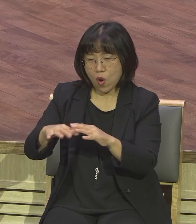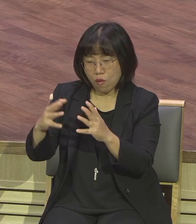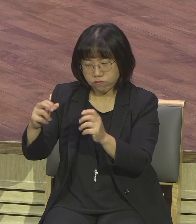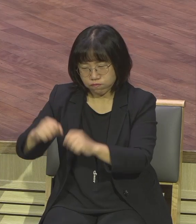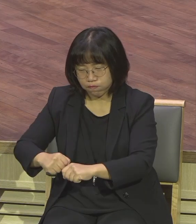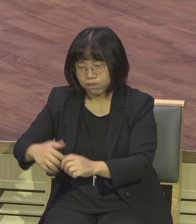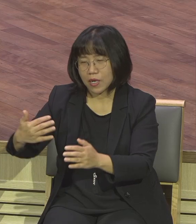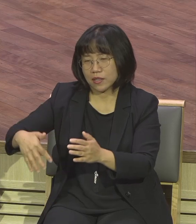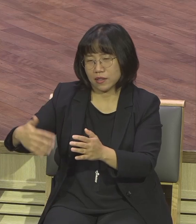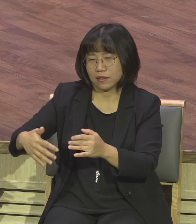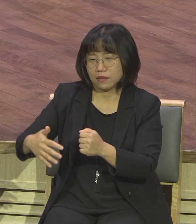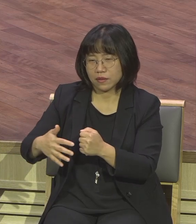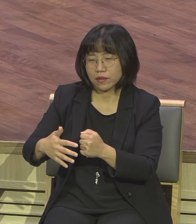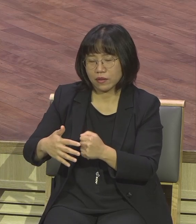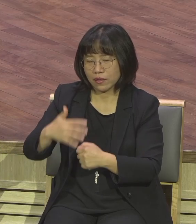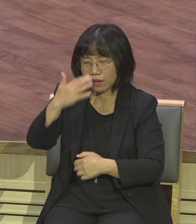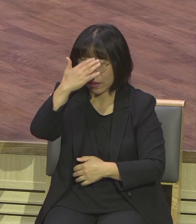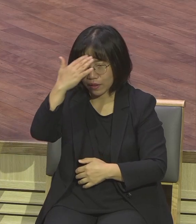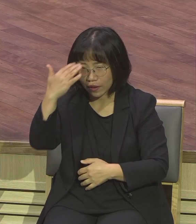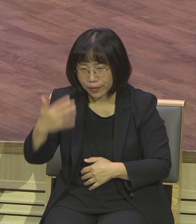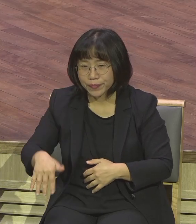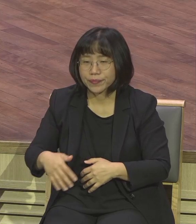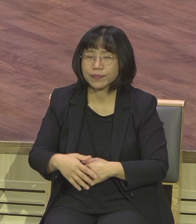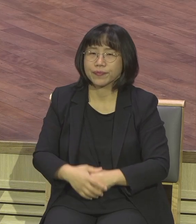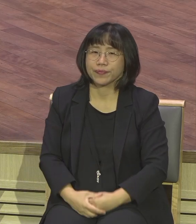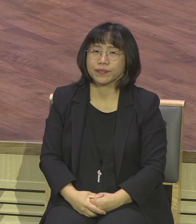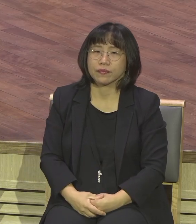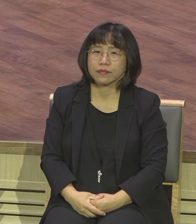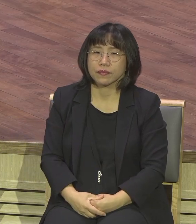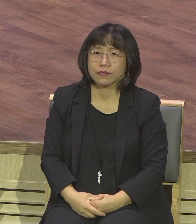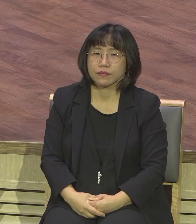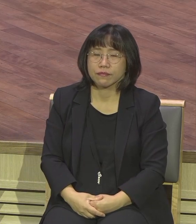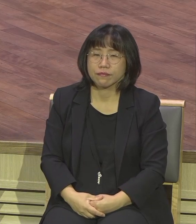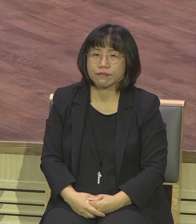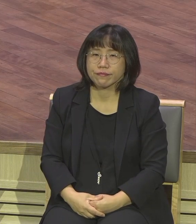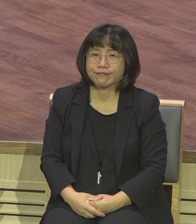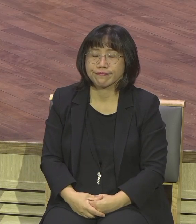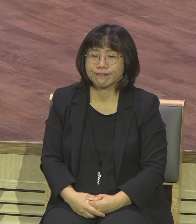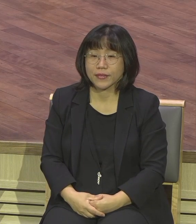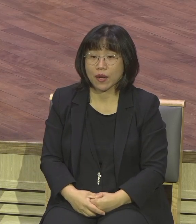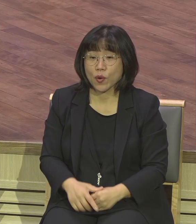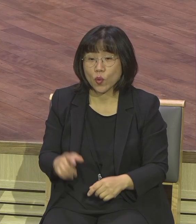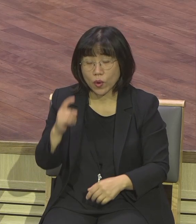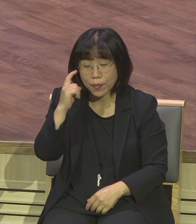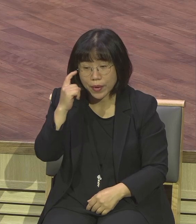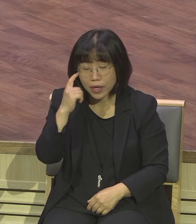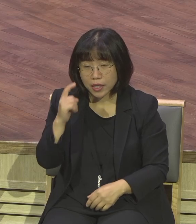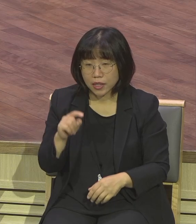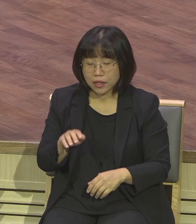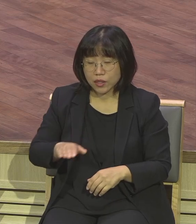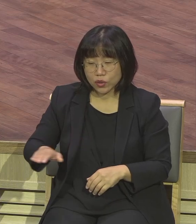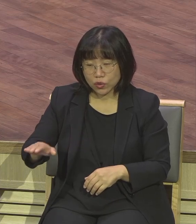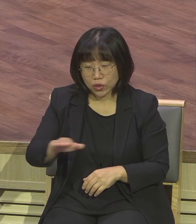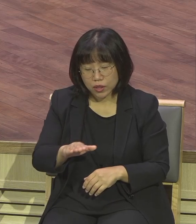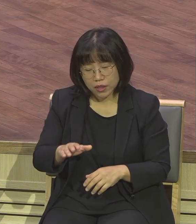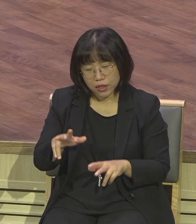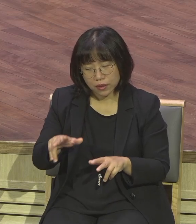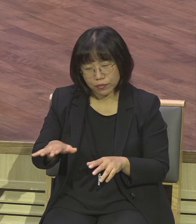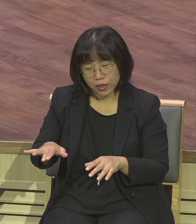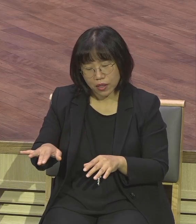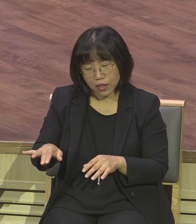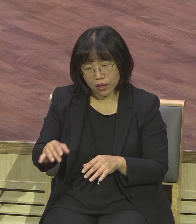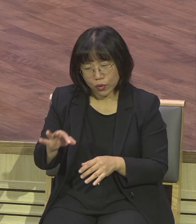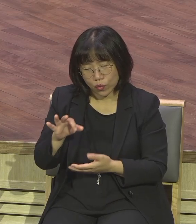않았구나 그런 마음이 들면서 아무래도 사람이 마음이 우리가 물질에